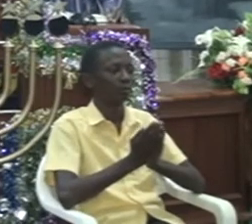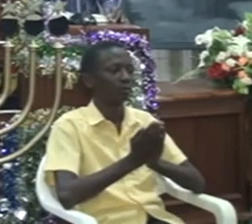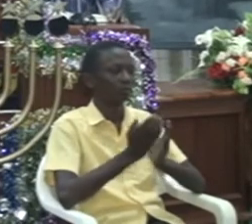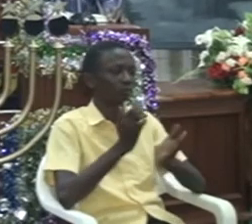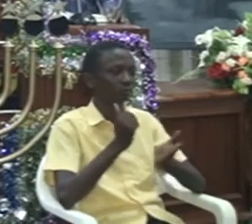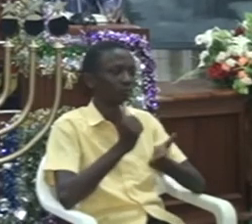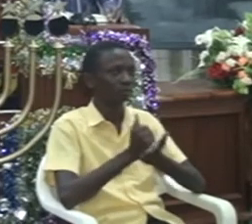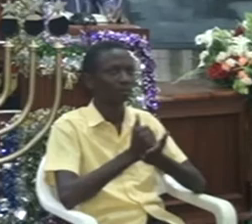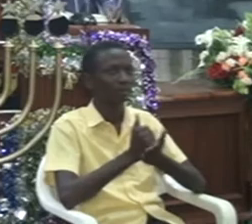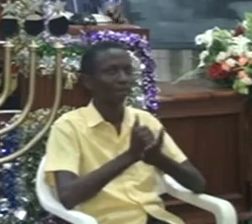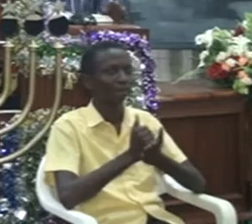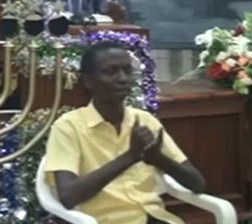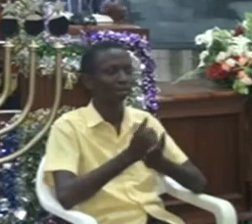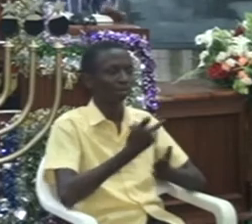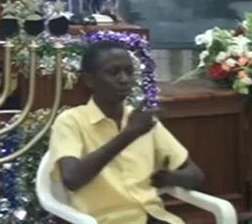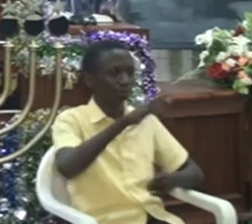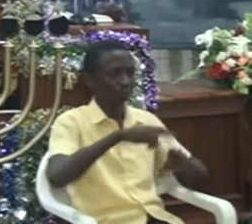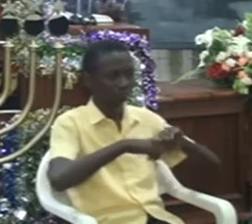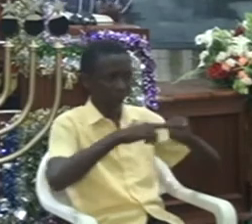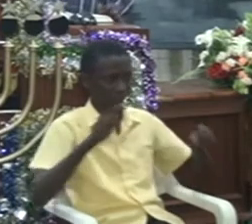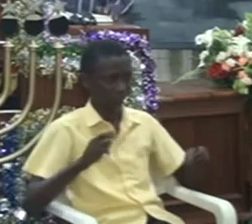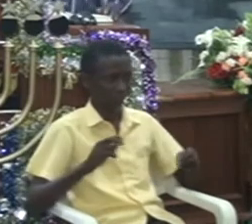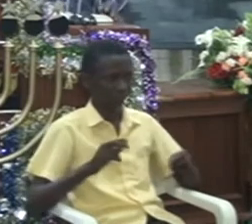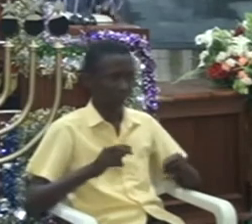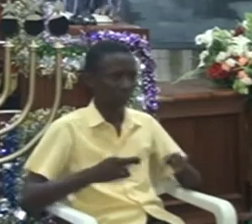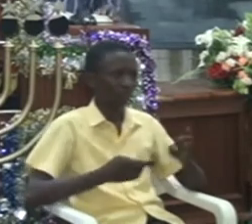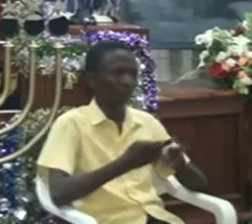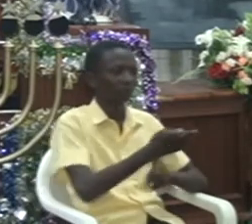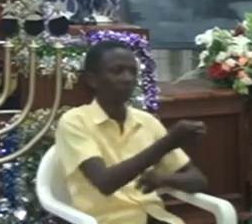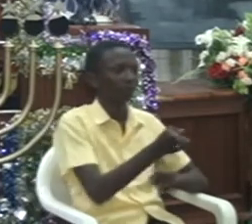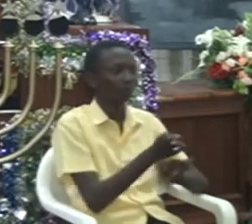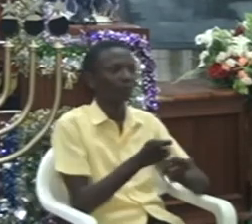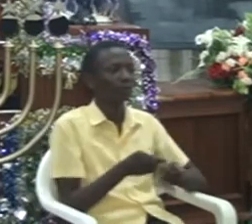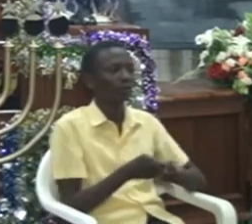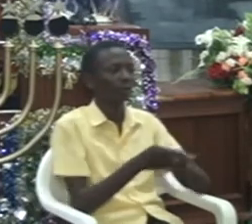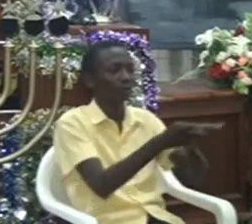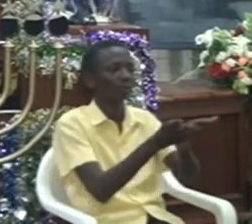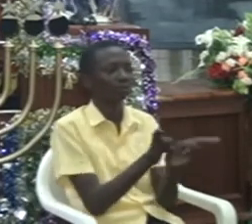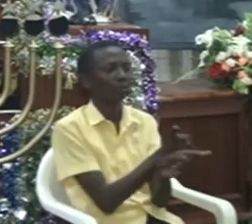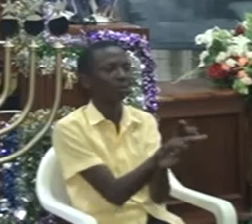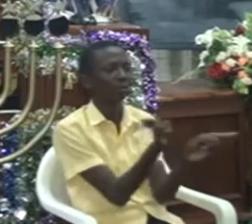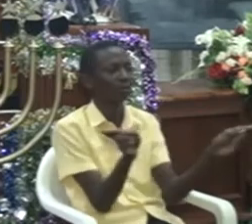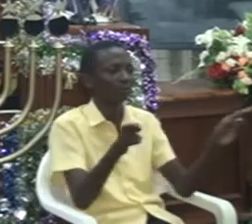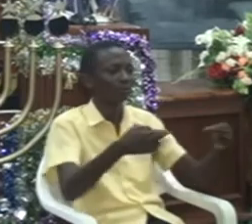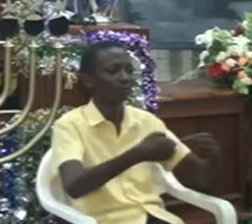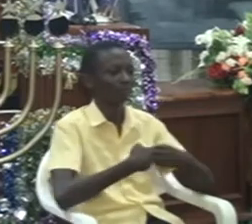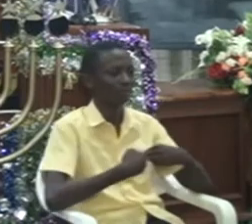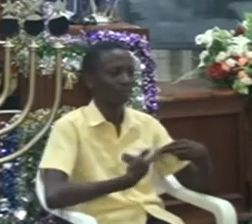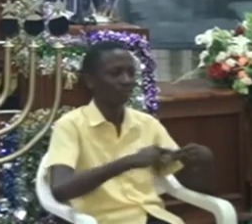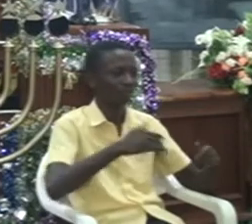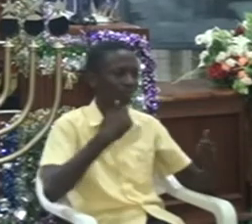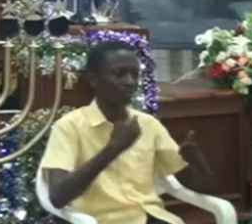Amen. Amina. Il quitte le rond-point, anatoka pale kwenye masanga njia, il arrive à